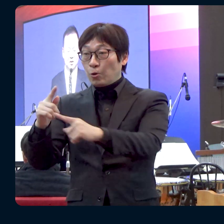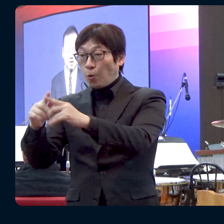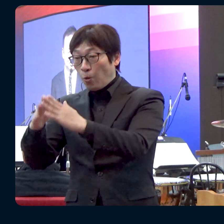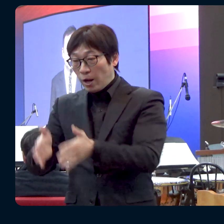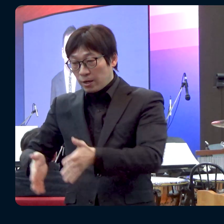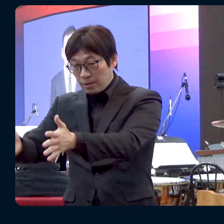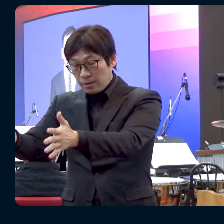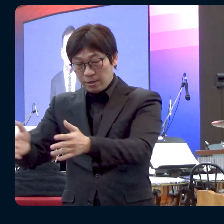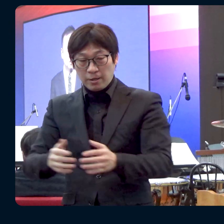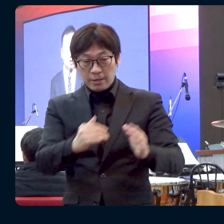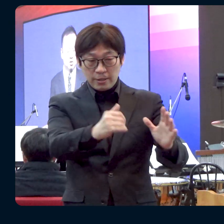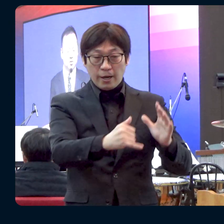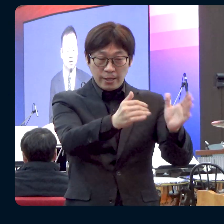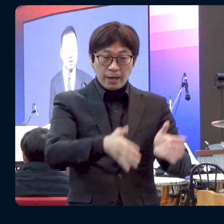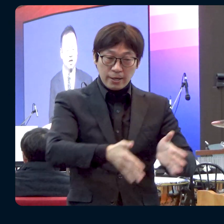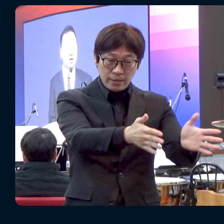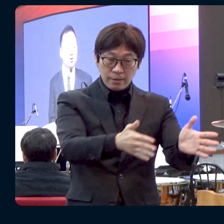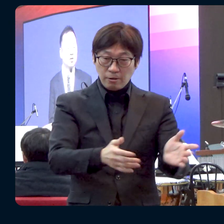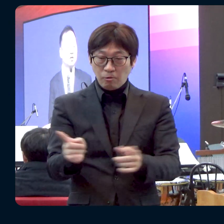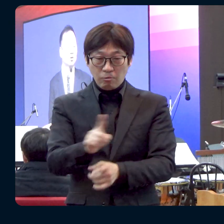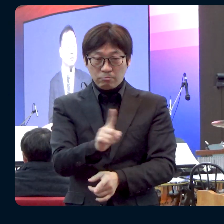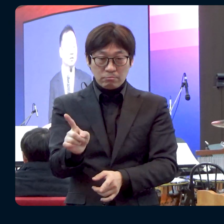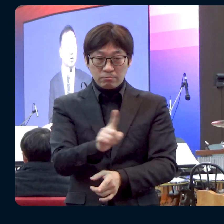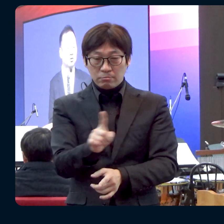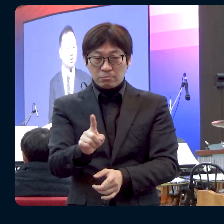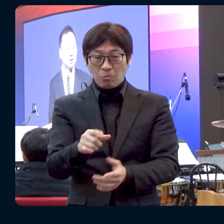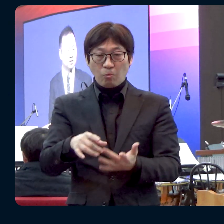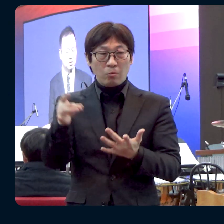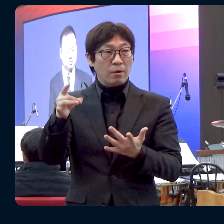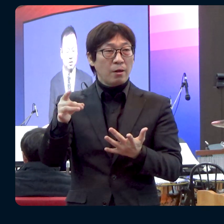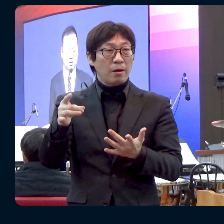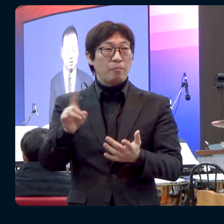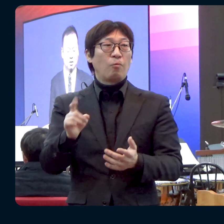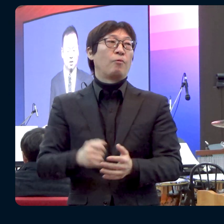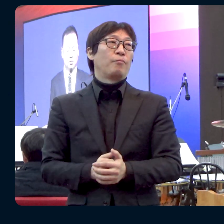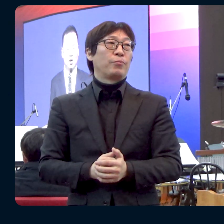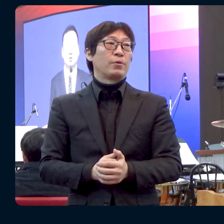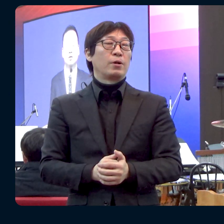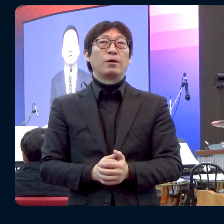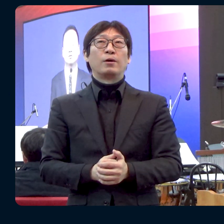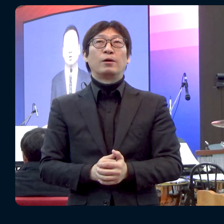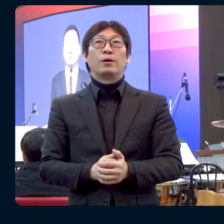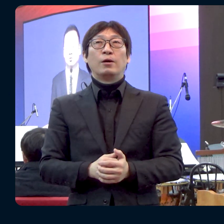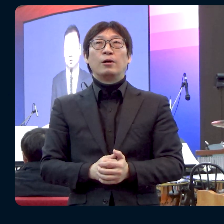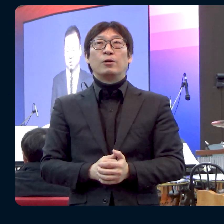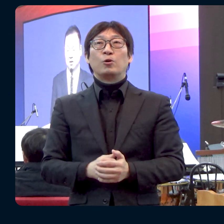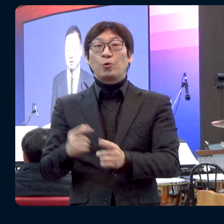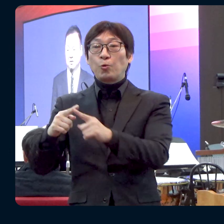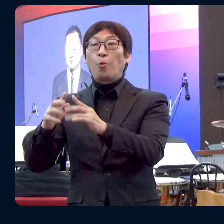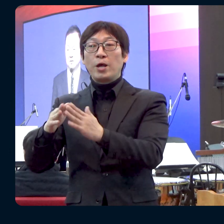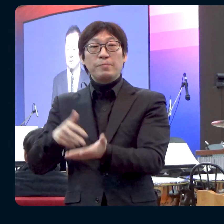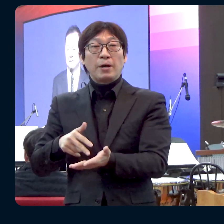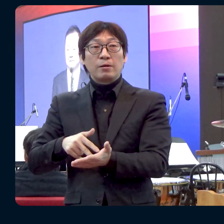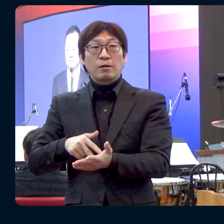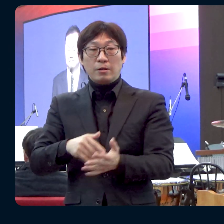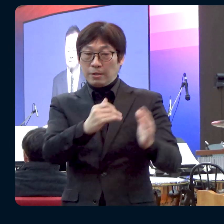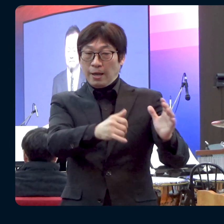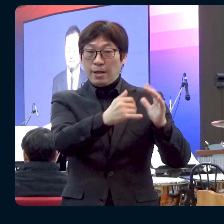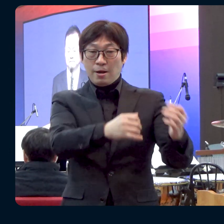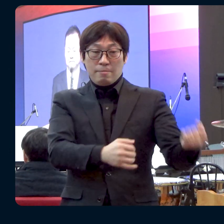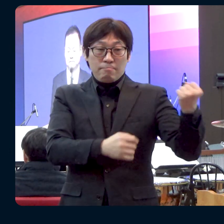시대를 사로잡고 있는 세력이나 정권이나 여론이나 영향력이 많은 어떤 단체로부터 왜 그렇게 인정을 받고 싶어 할까요?